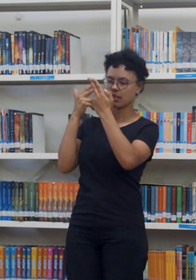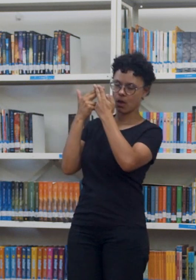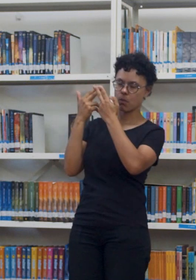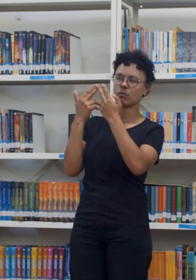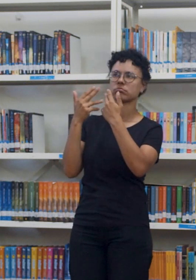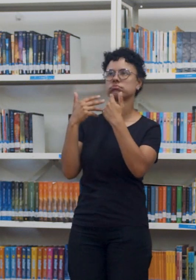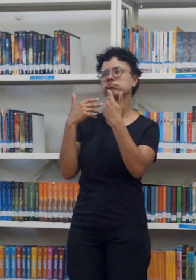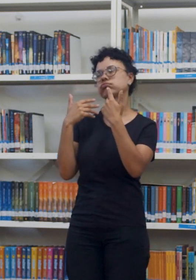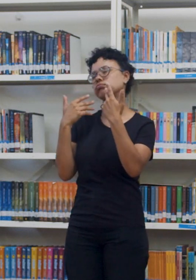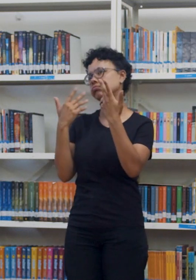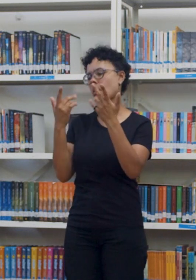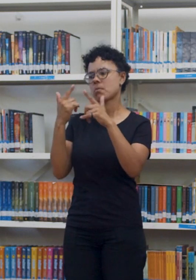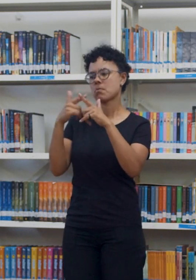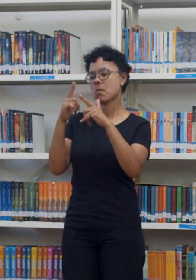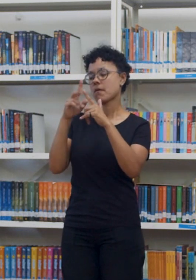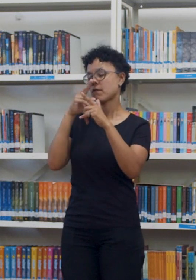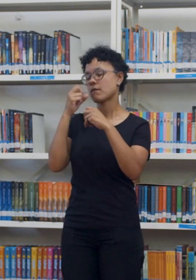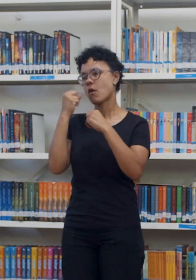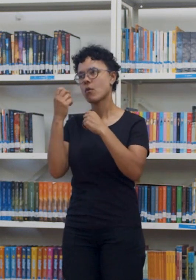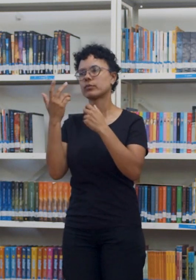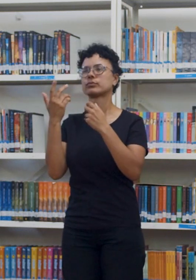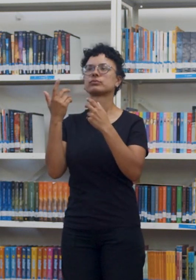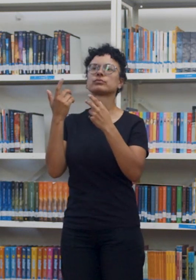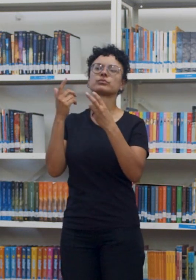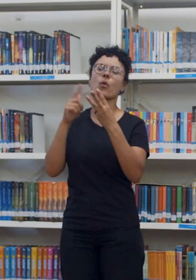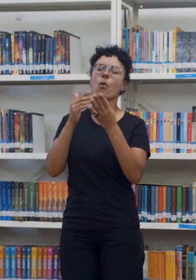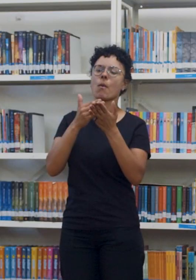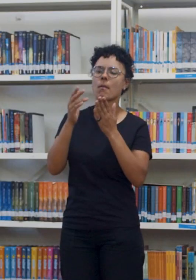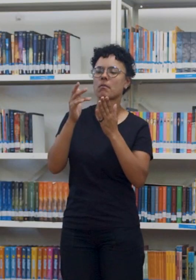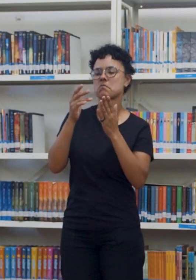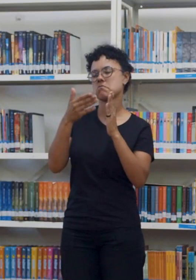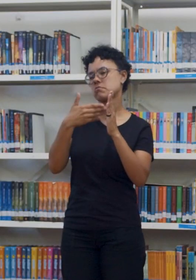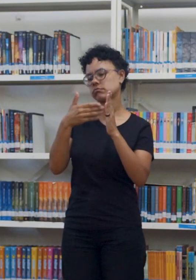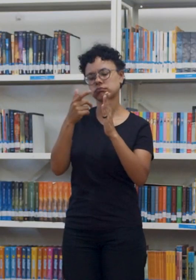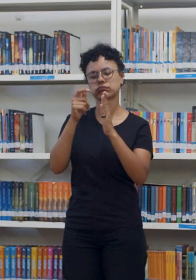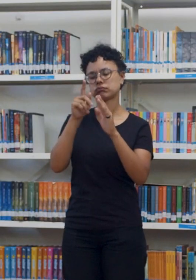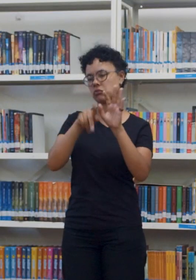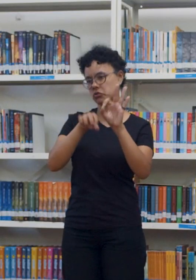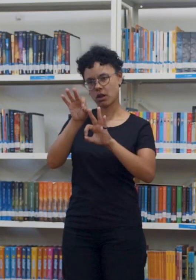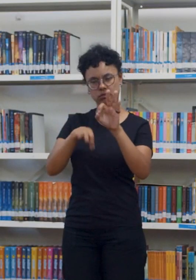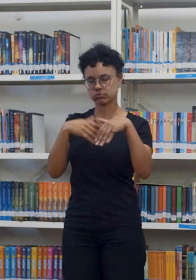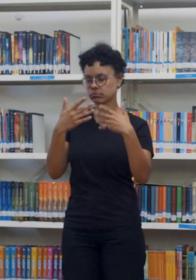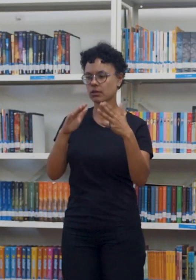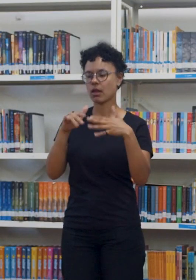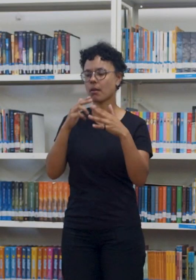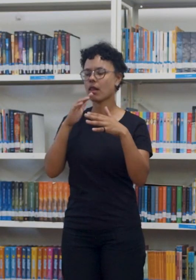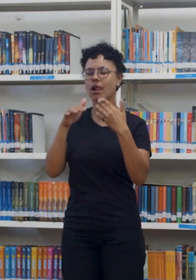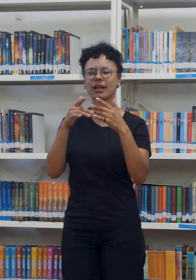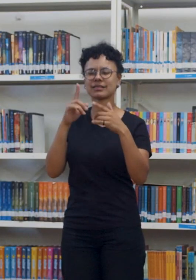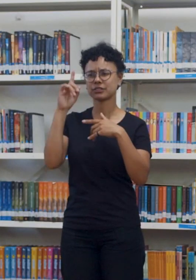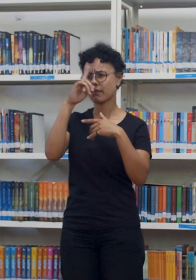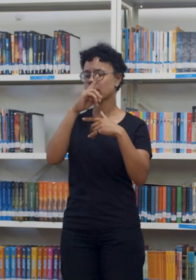passou por um ápice de problema, por uma escrita, por um começo de livro, por um início de projeto, e a coisa meio que ficou